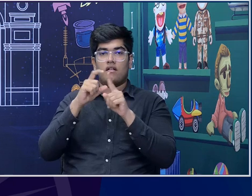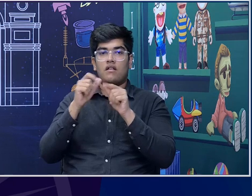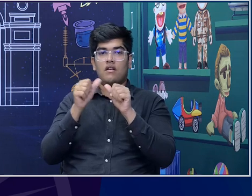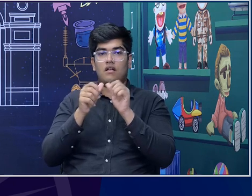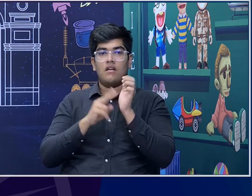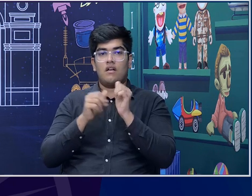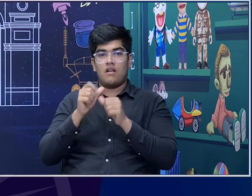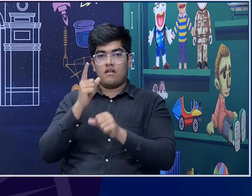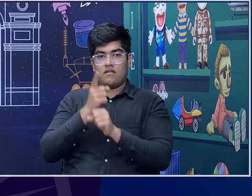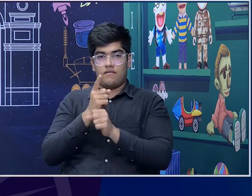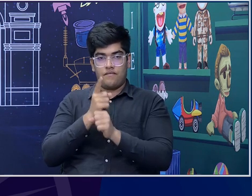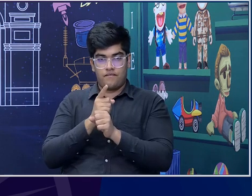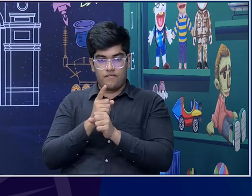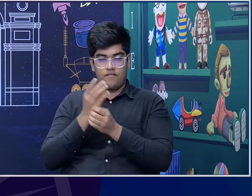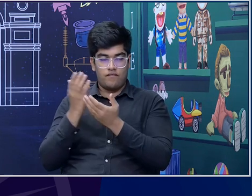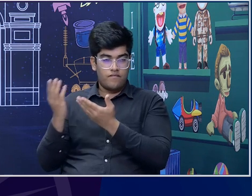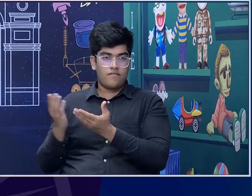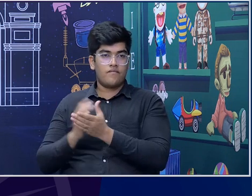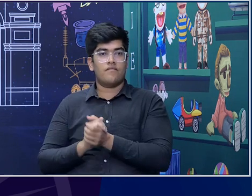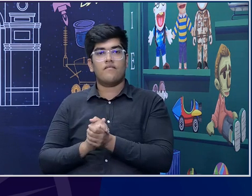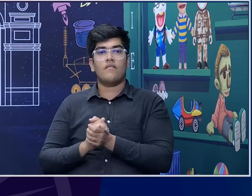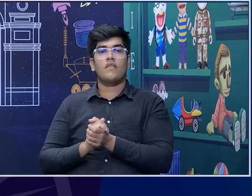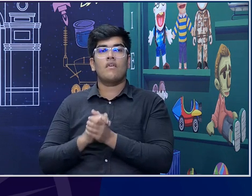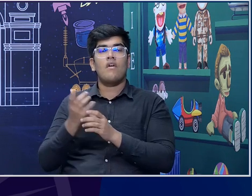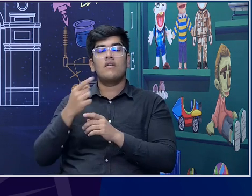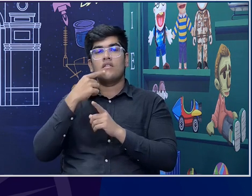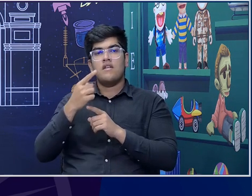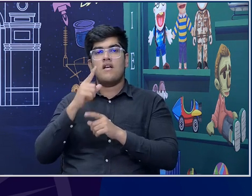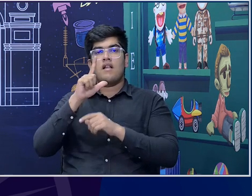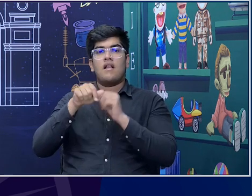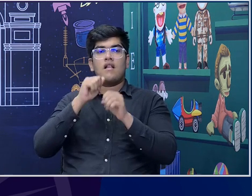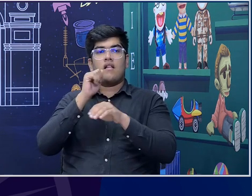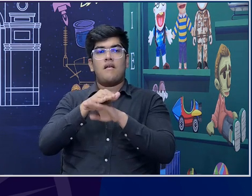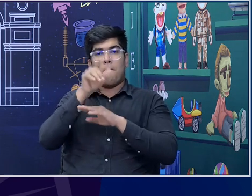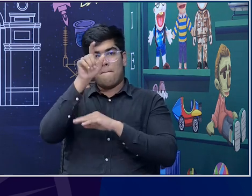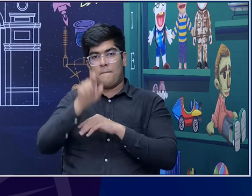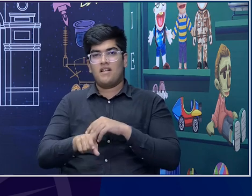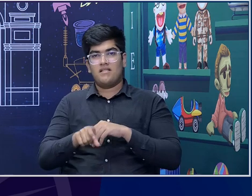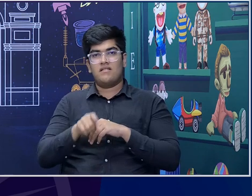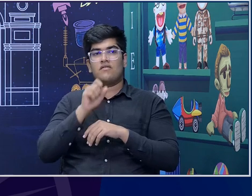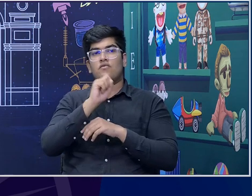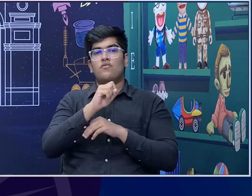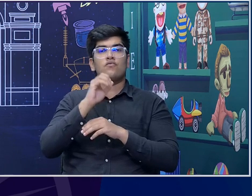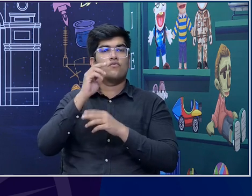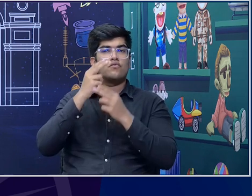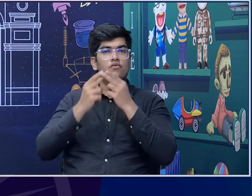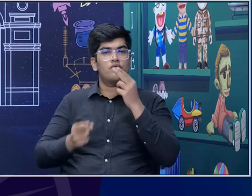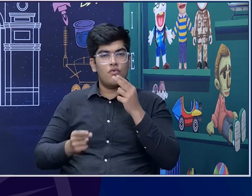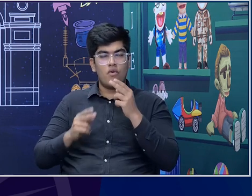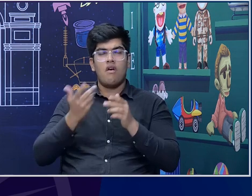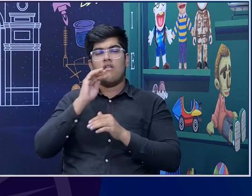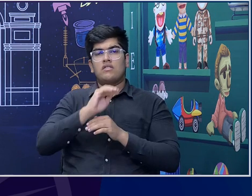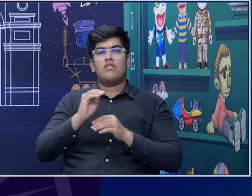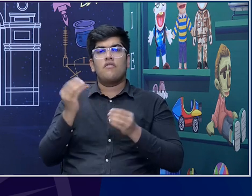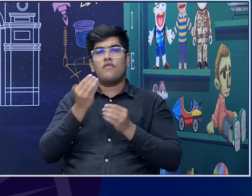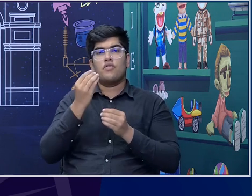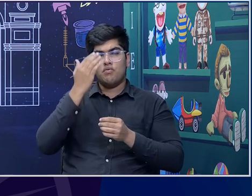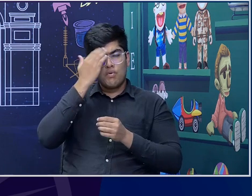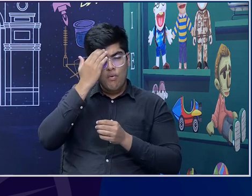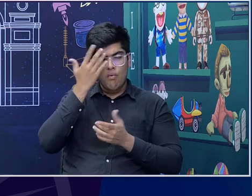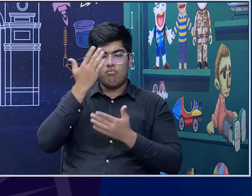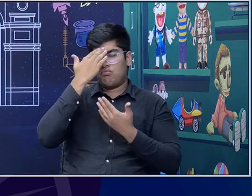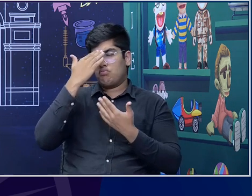माम डाकिय की कहानी तो हम बच्चे शायद जानते भी होंगे नहीं भी जानते होंगे तो हम किस